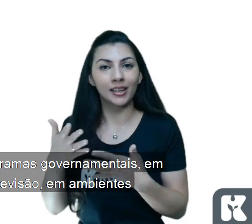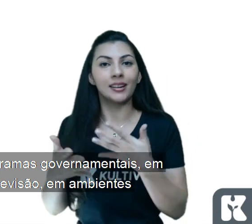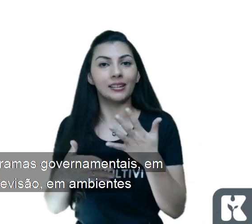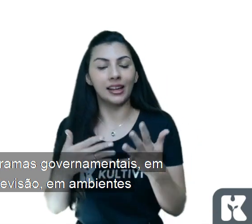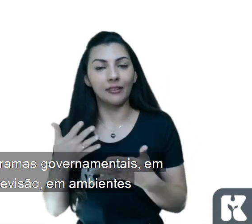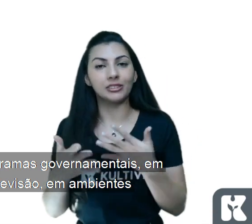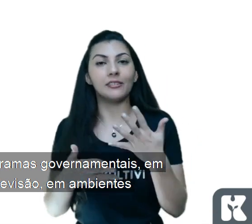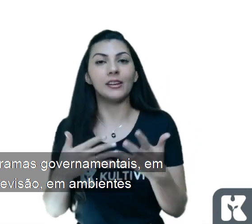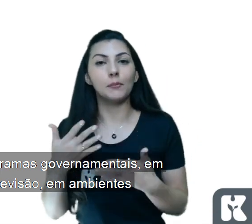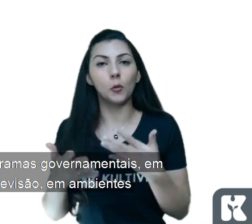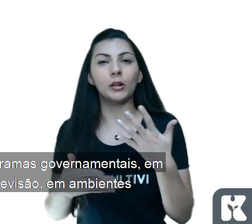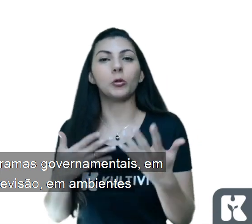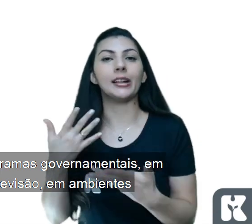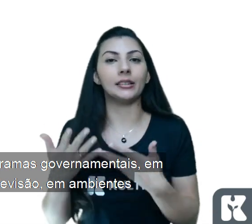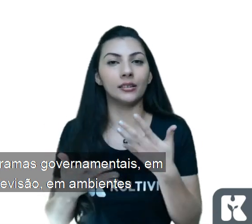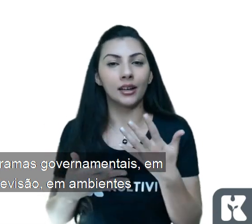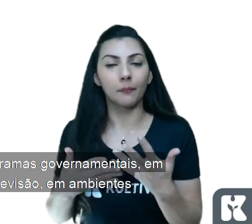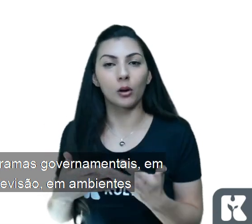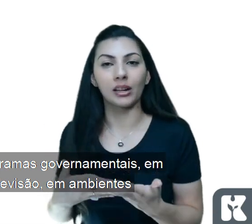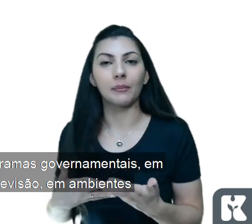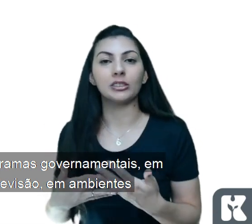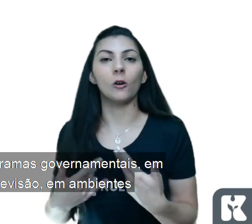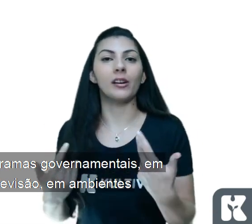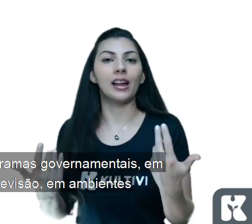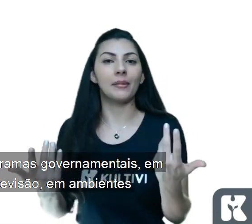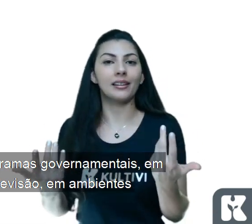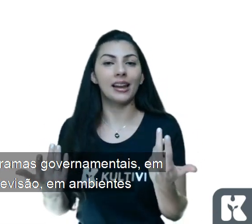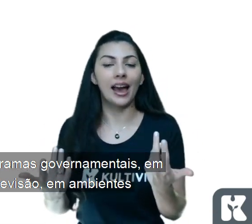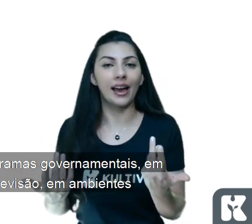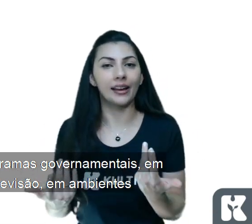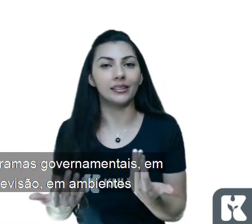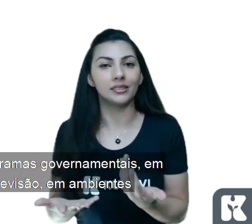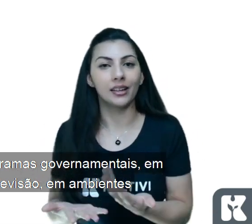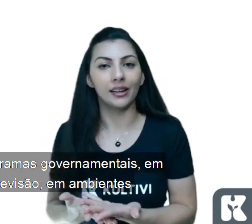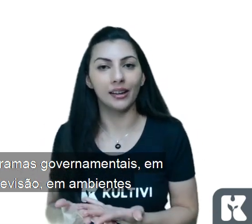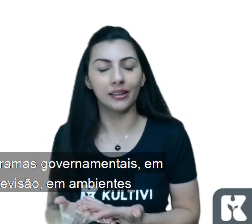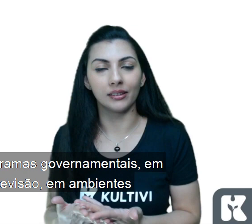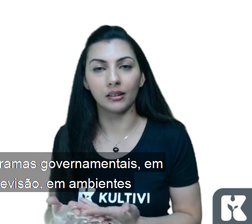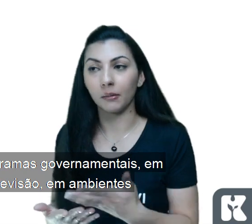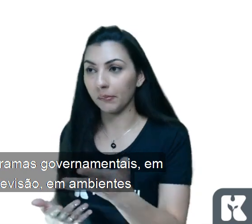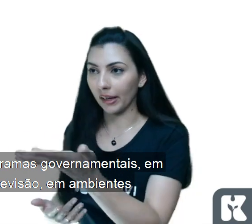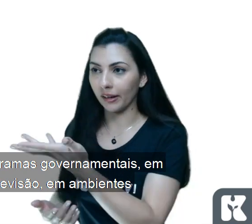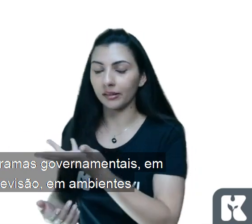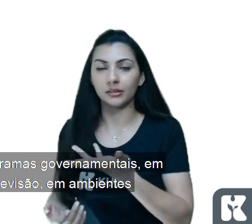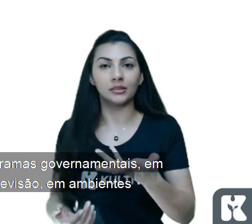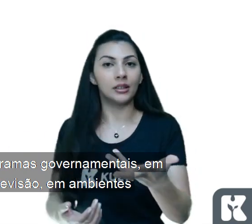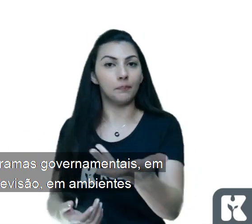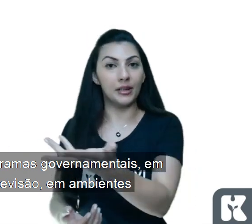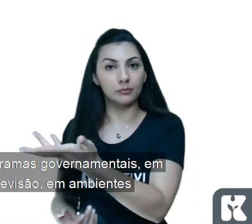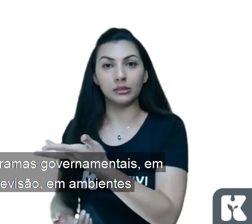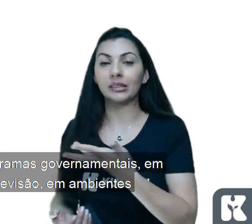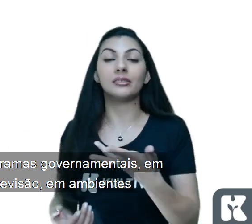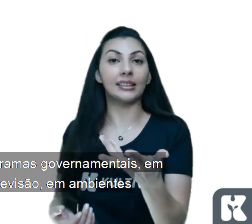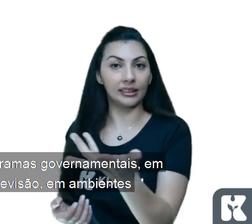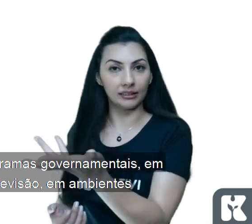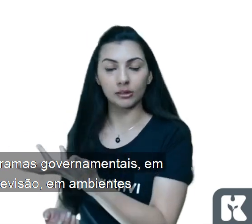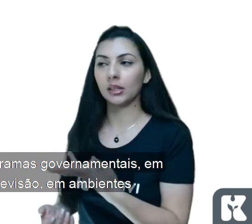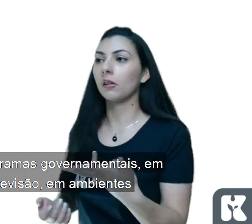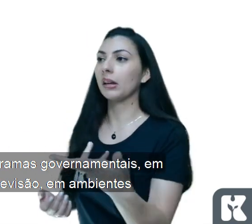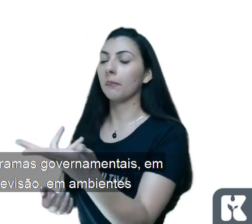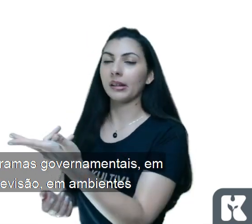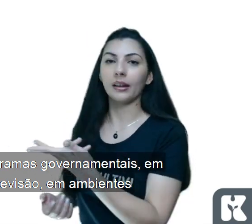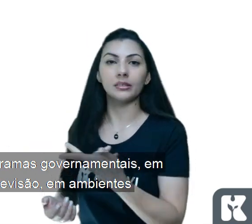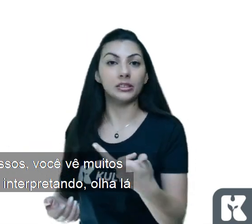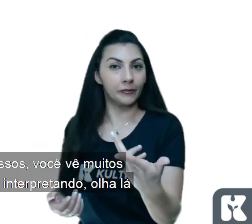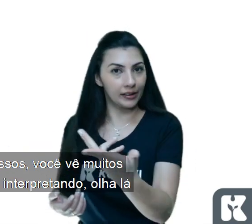televisão, né? Você vê muito em programas governamentais, em ambientes, mesmo sem ser da